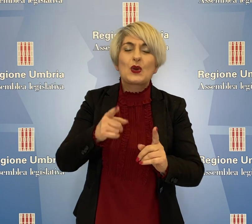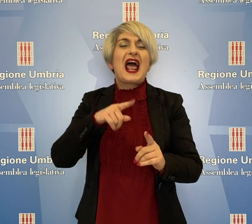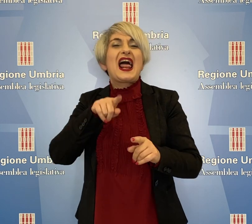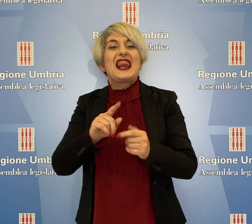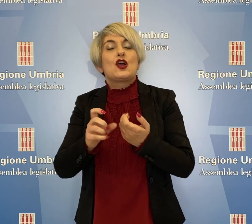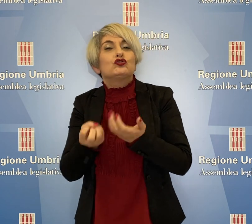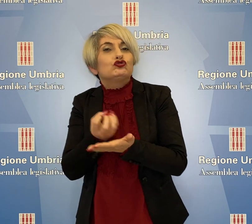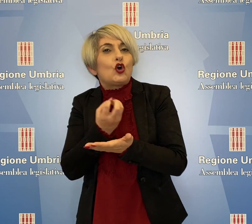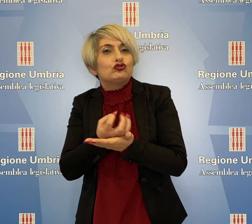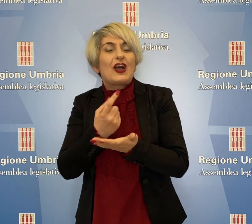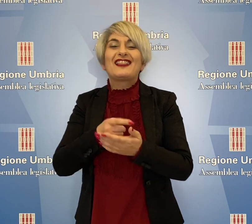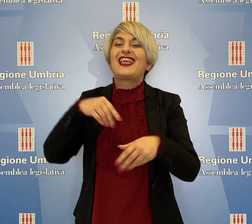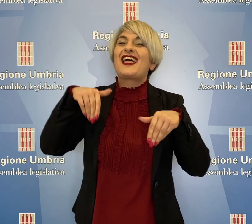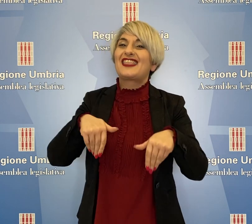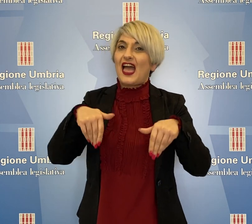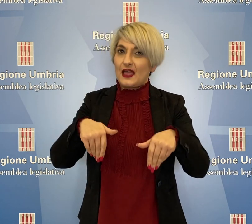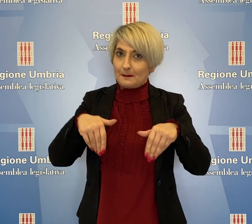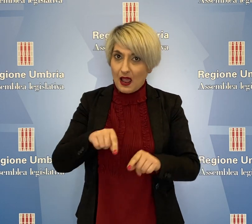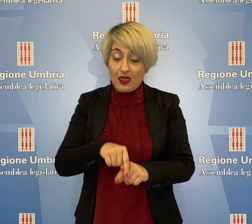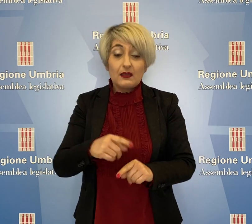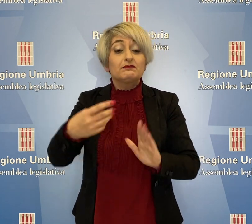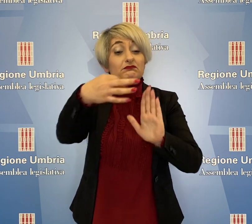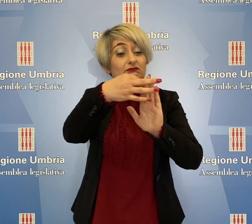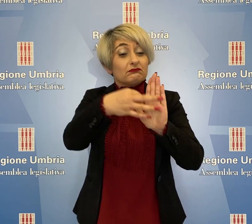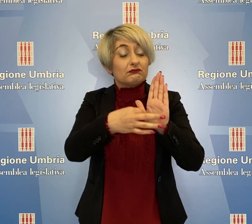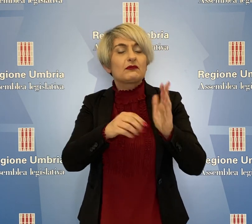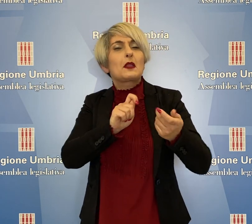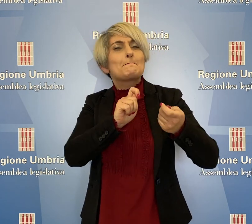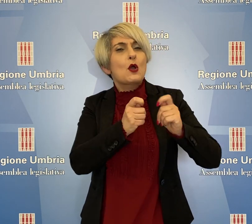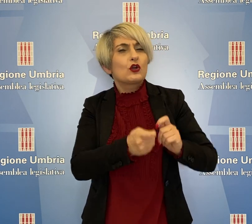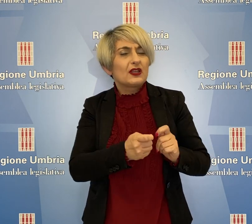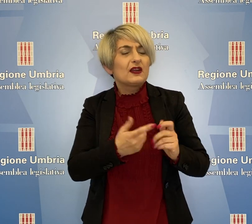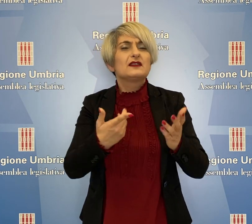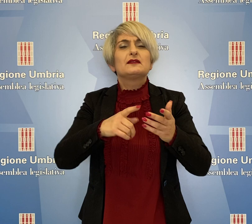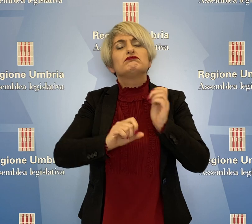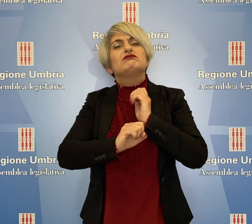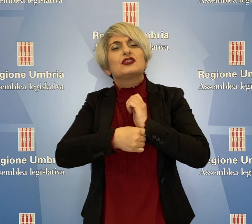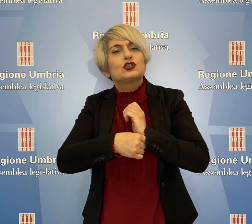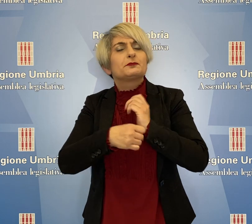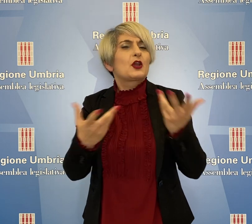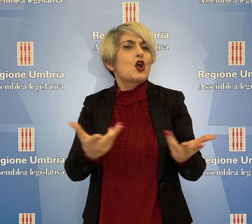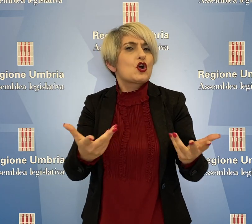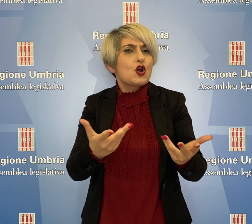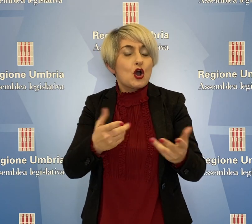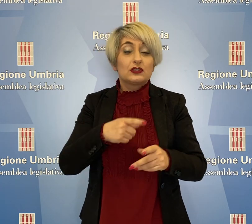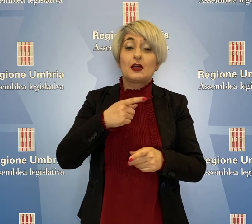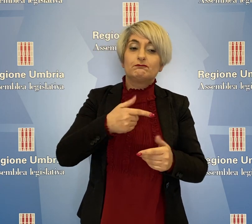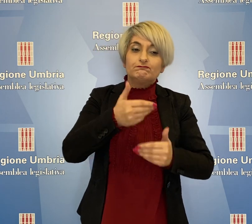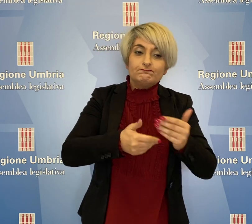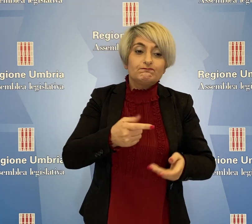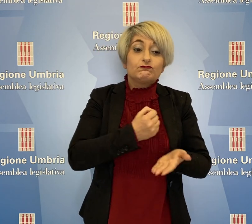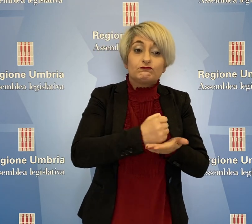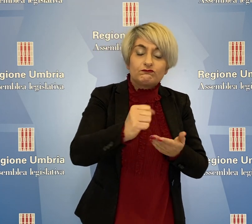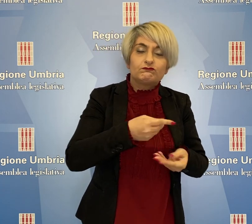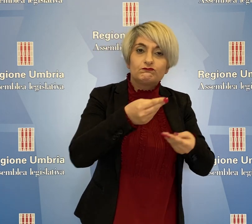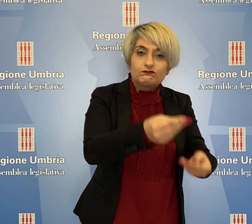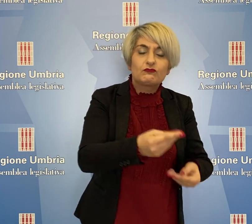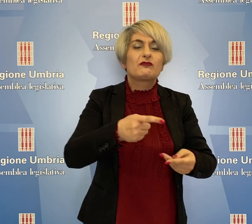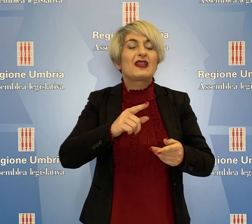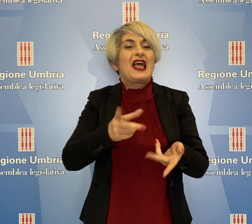stati modificati alcuni articoli che disciplinano le condizioni e le procedure per il rilascio e rinnovo e la proroga delle